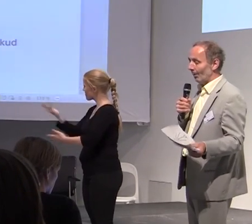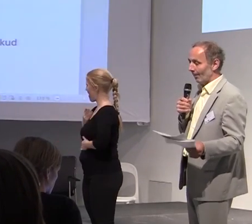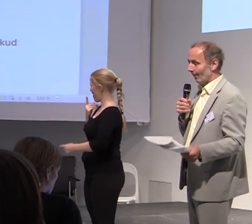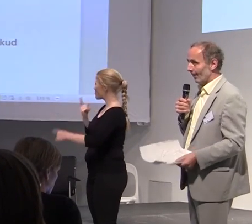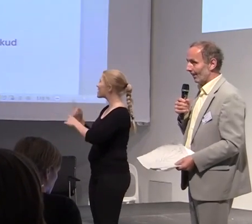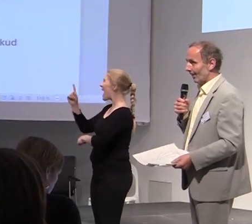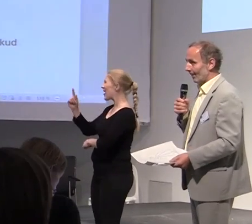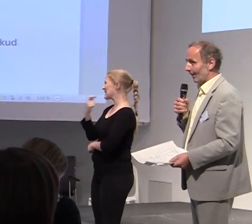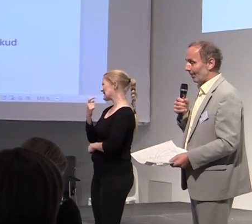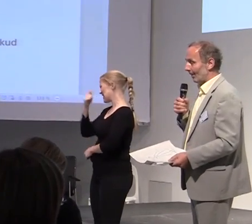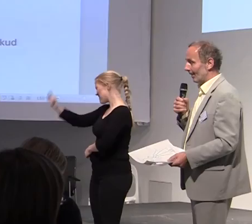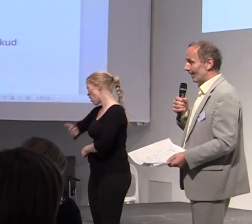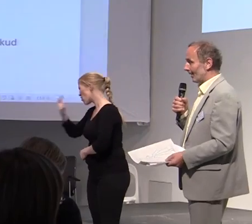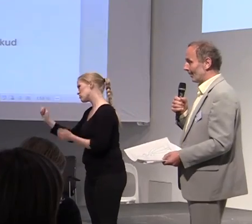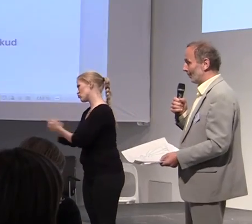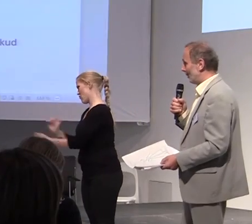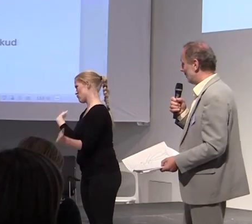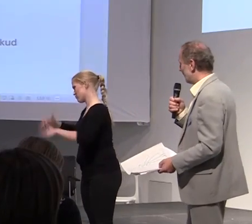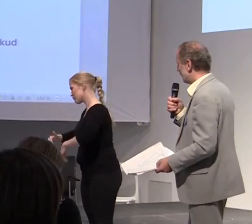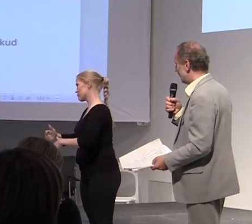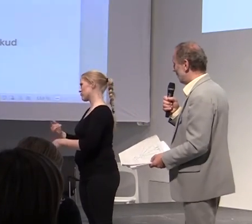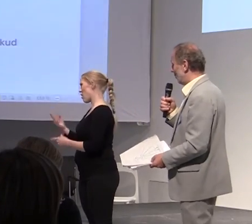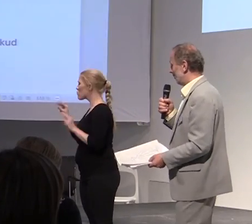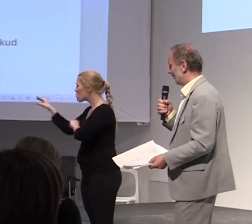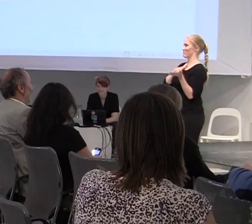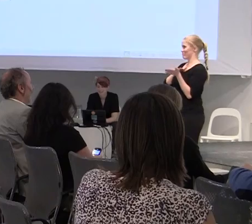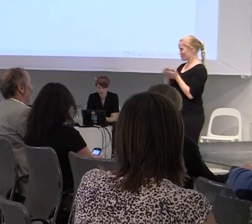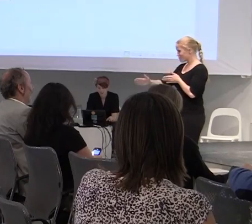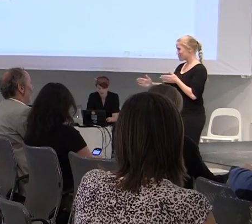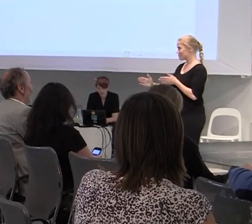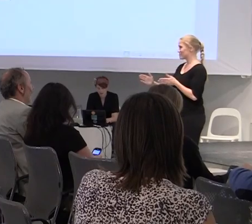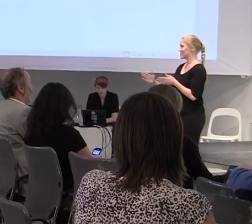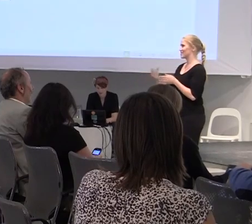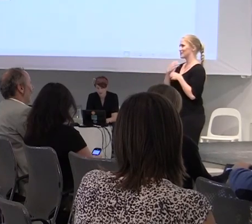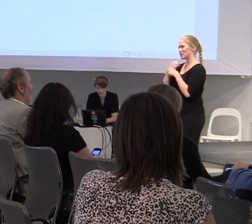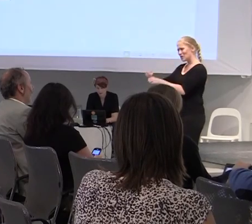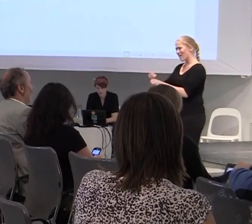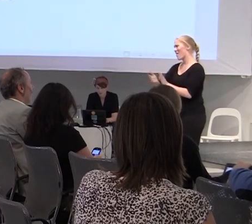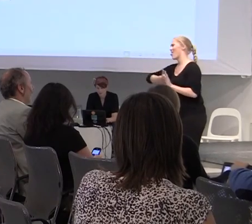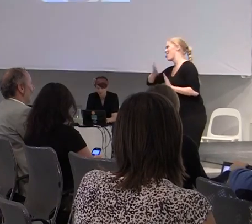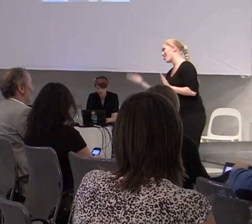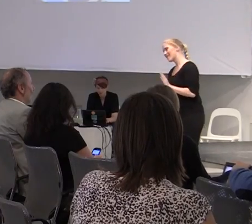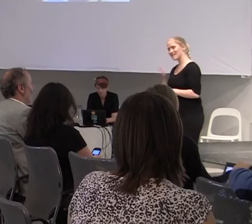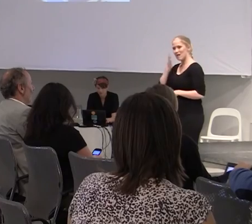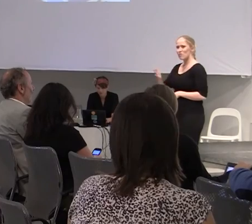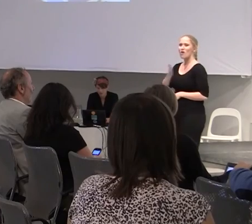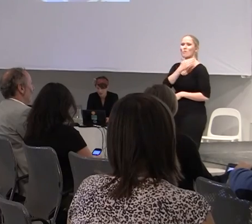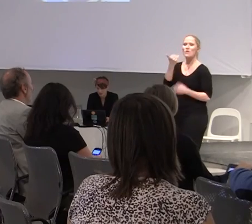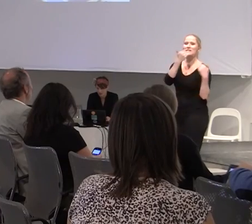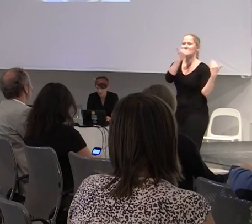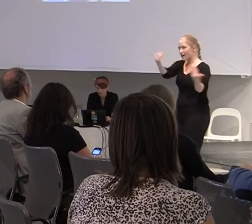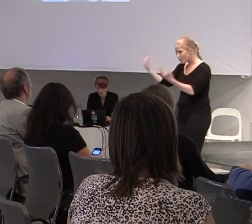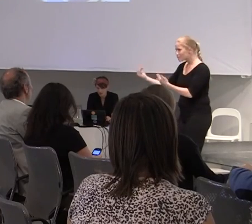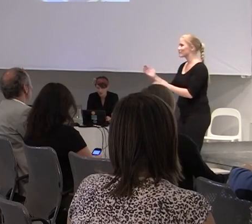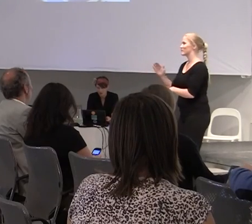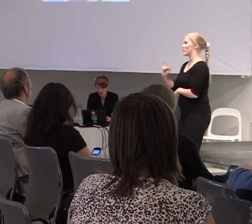to funguje. Tak to je teda za skupinu 7. Moc krát vám děkuju za aktivní účast, děkuju vám, že jste vydrželi až do